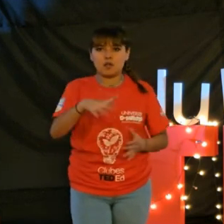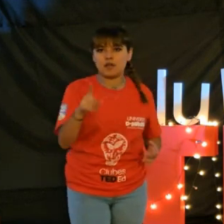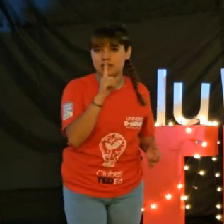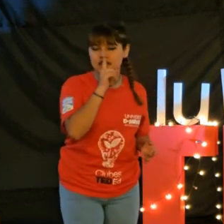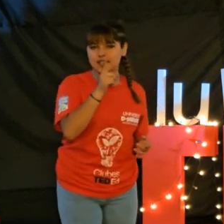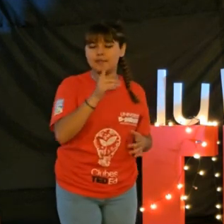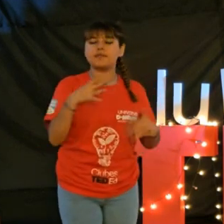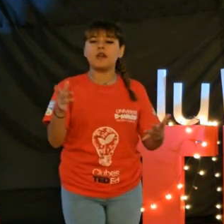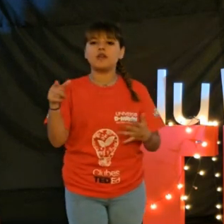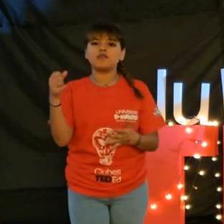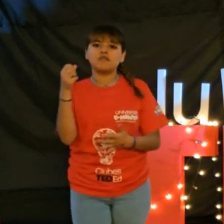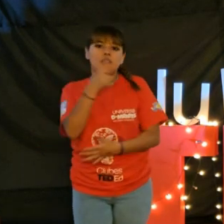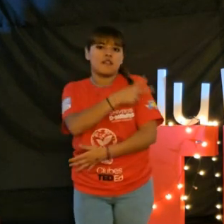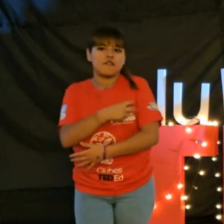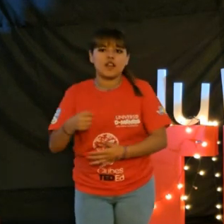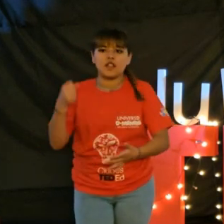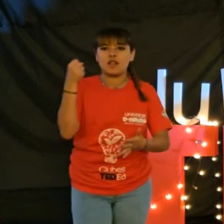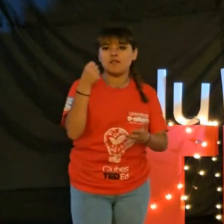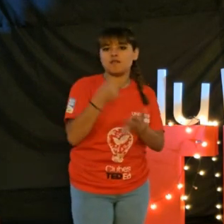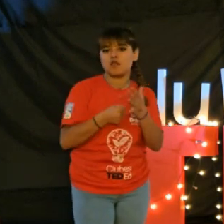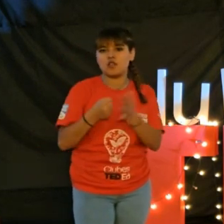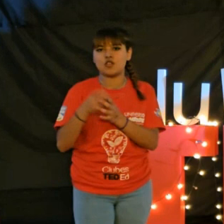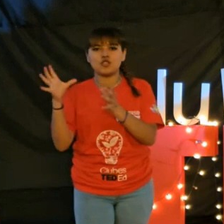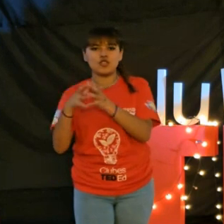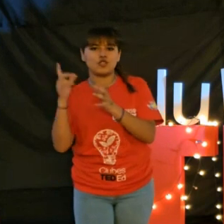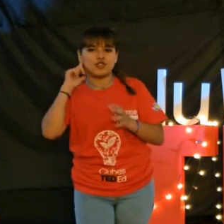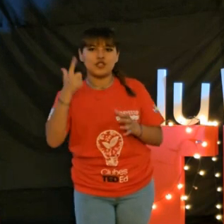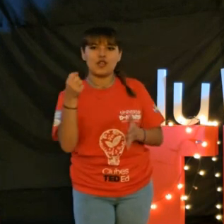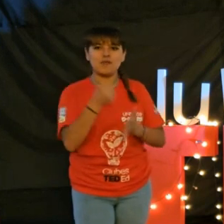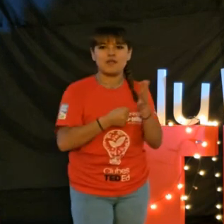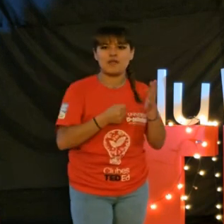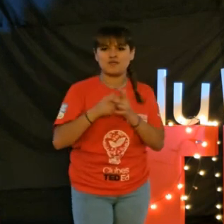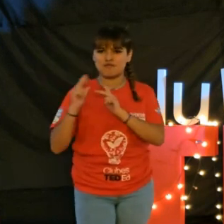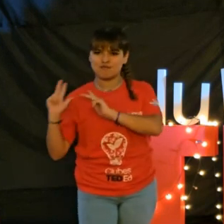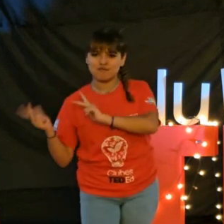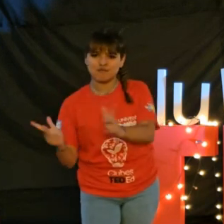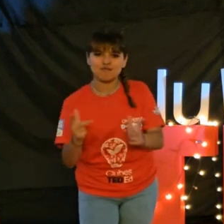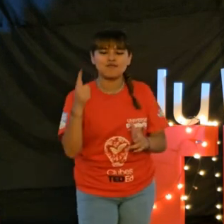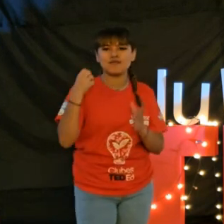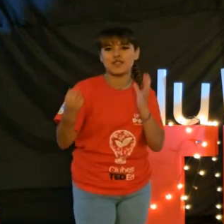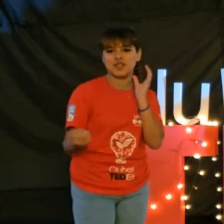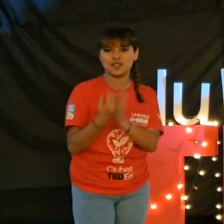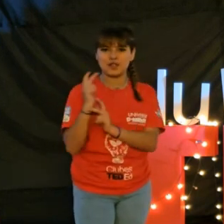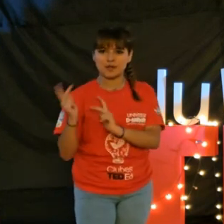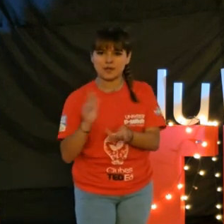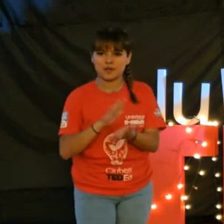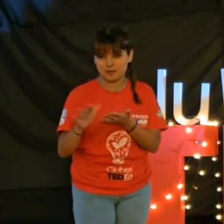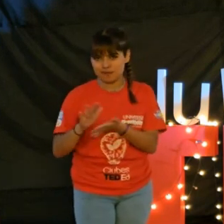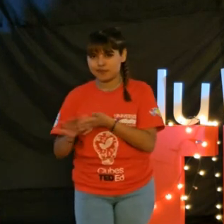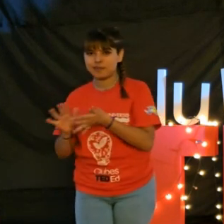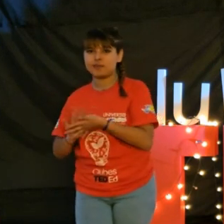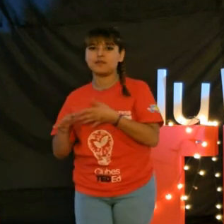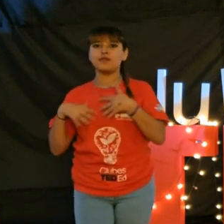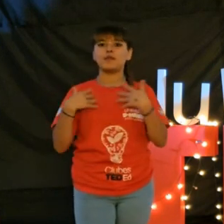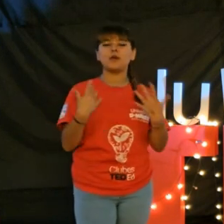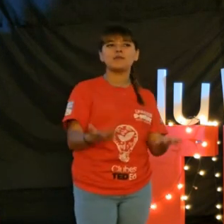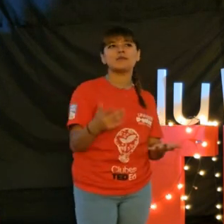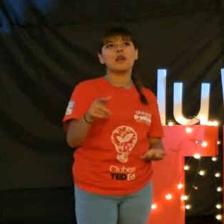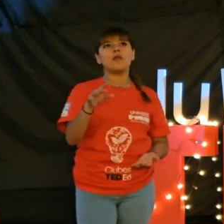Él luchó por los derechos de las personas sordas, defendió la comunidad sorda y se empezó a construir lo que es la